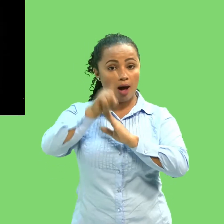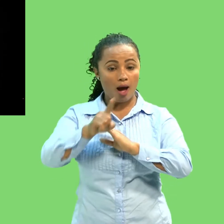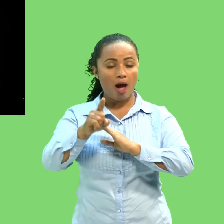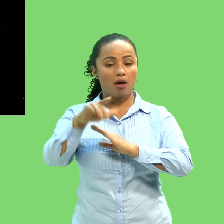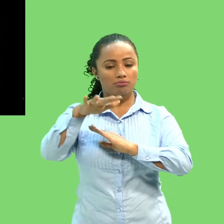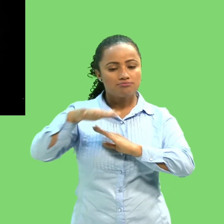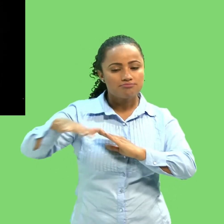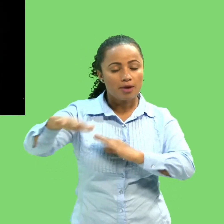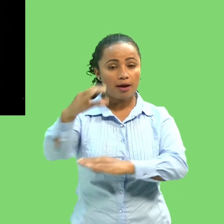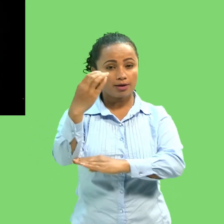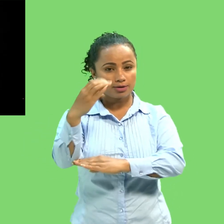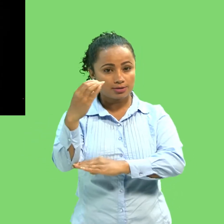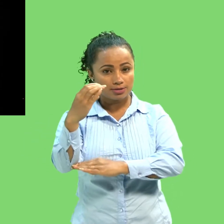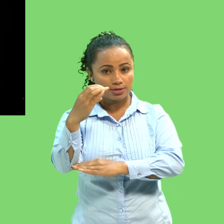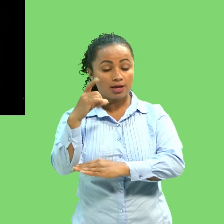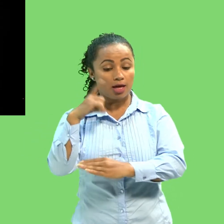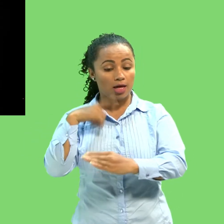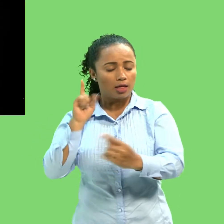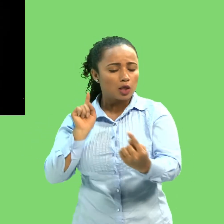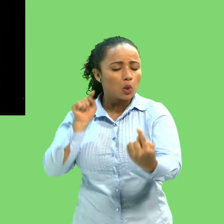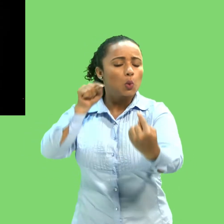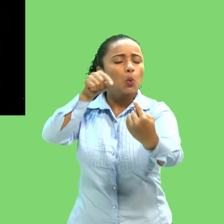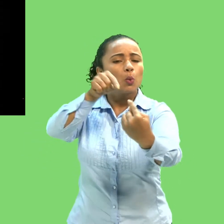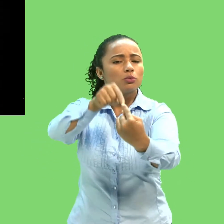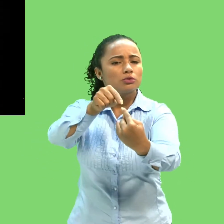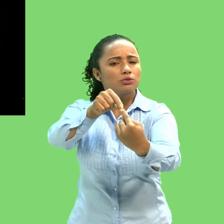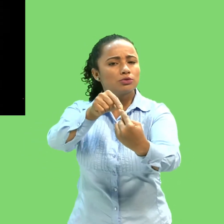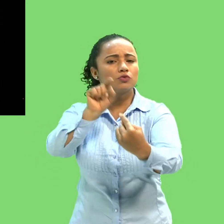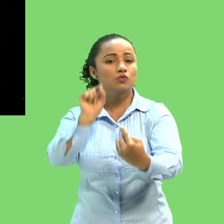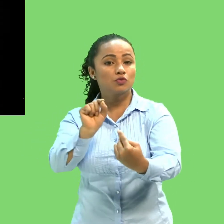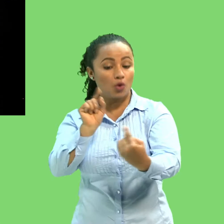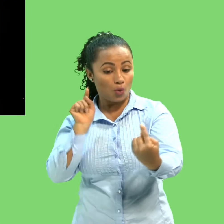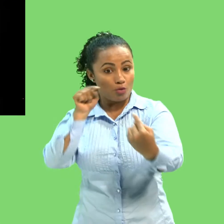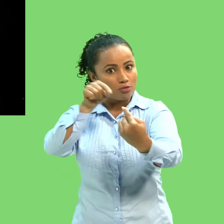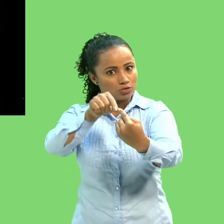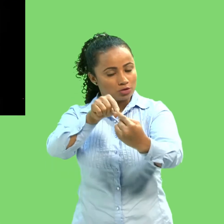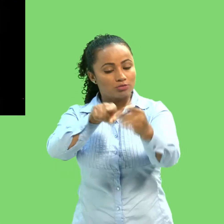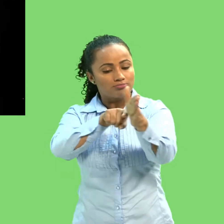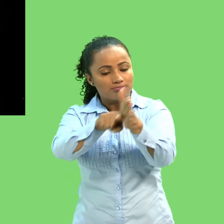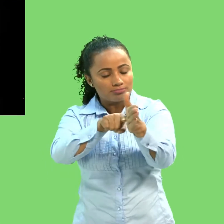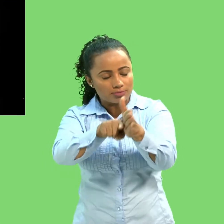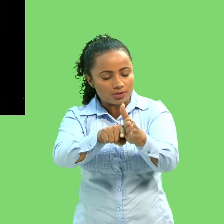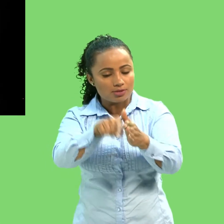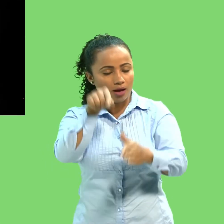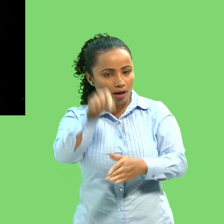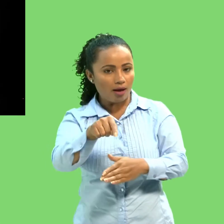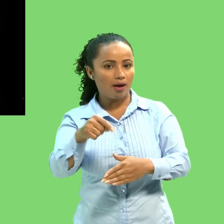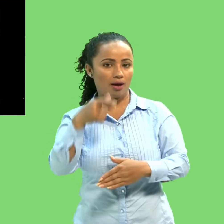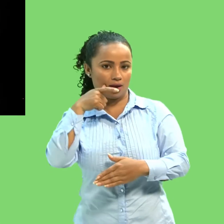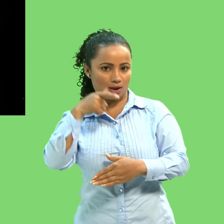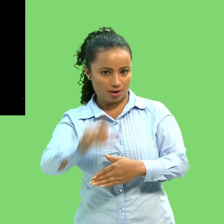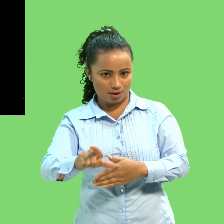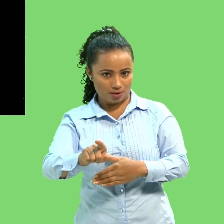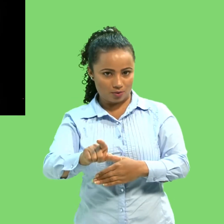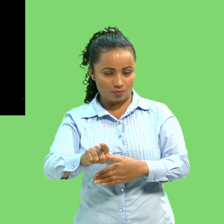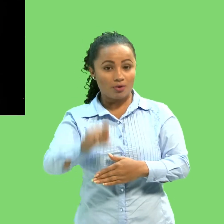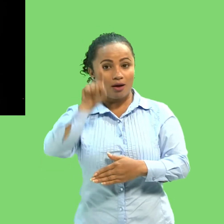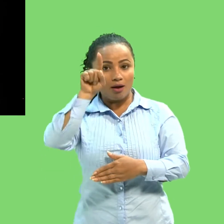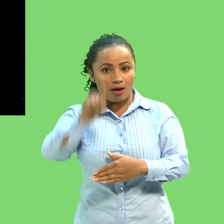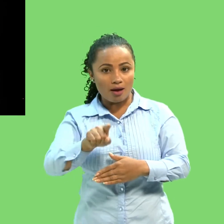seu próprio objeto. Que objeto é esse? A própria língua. É o uso